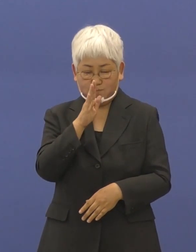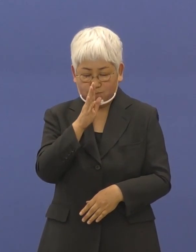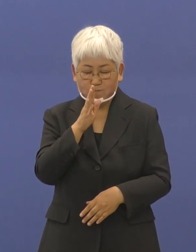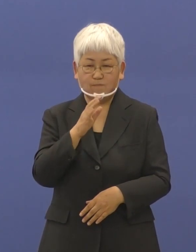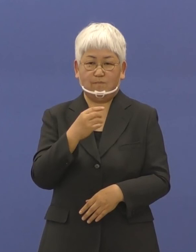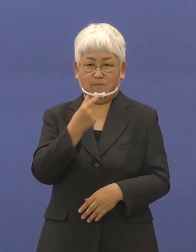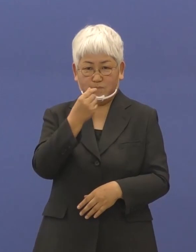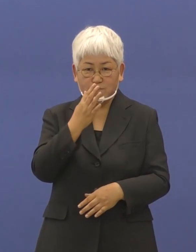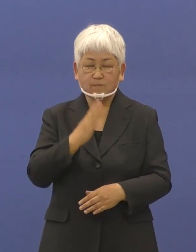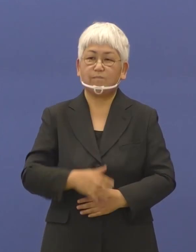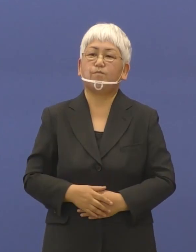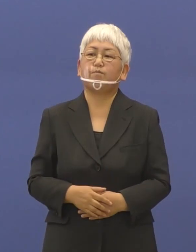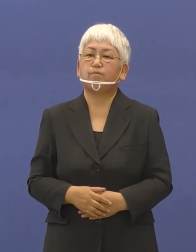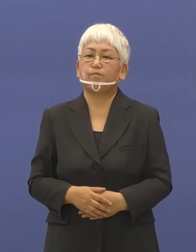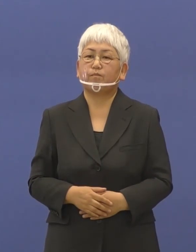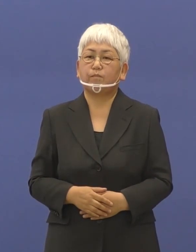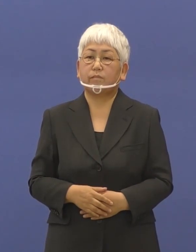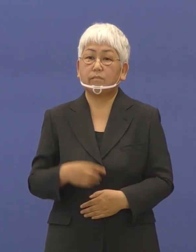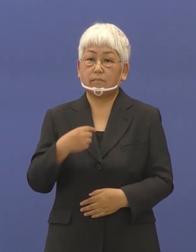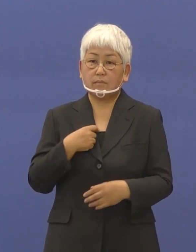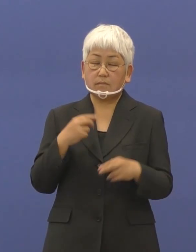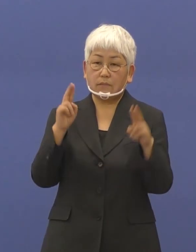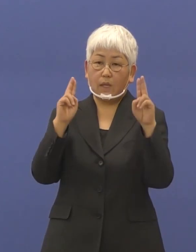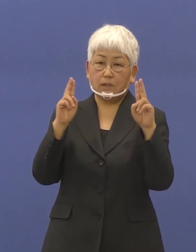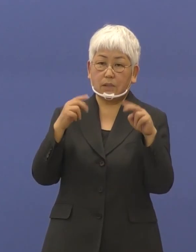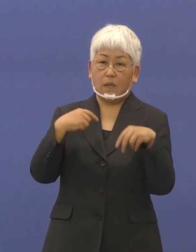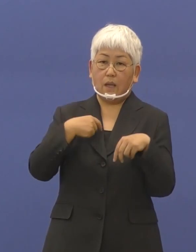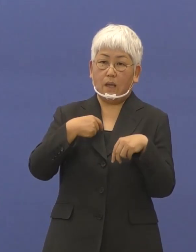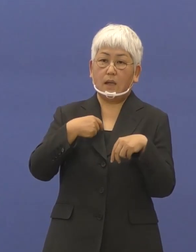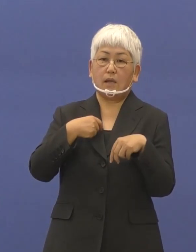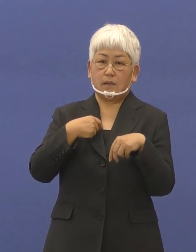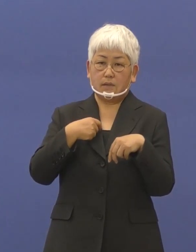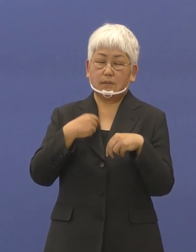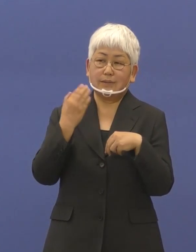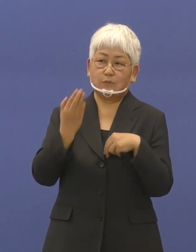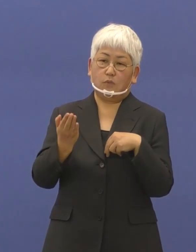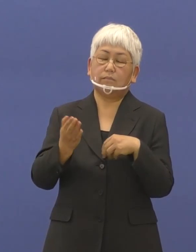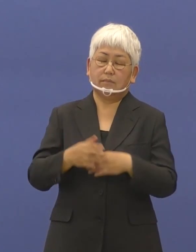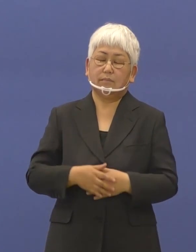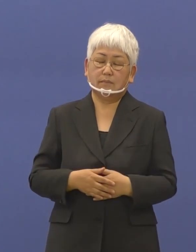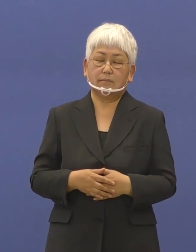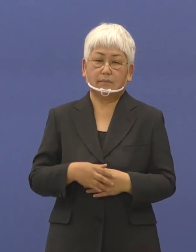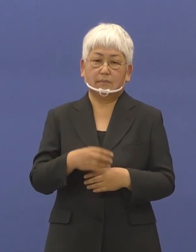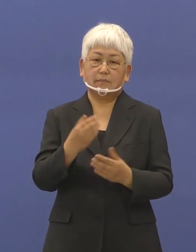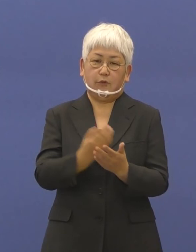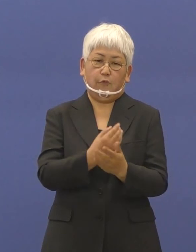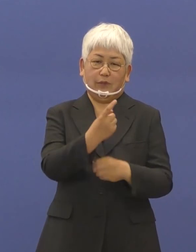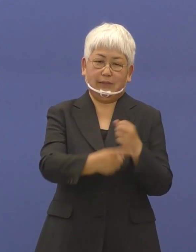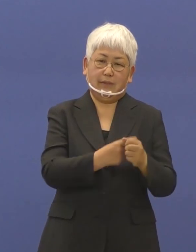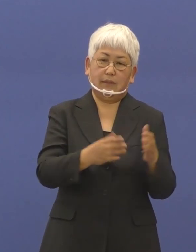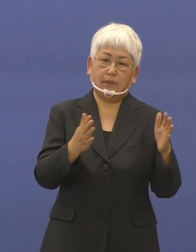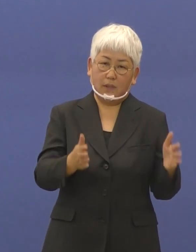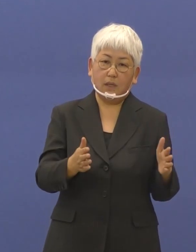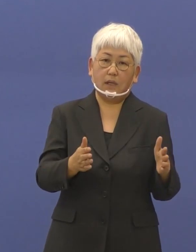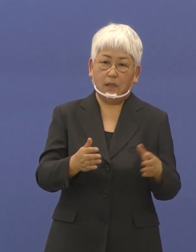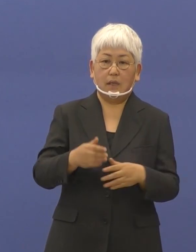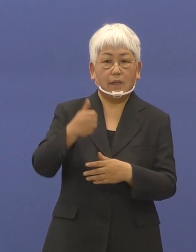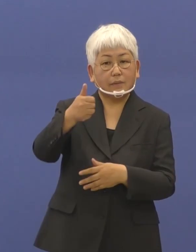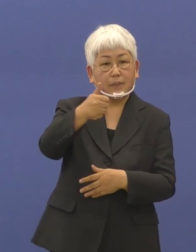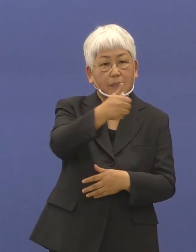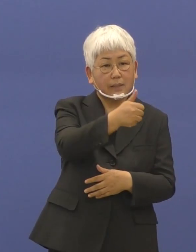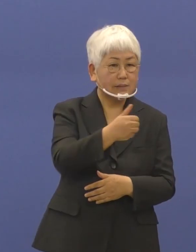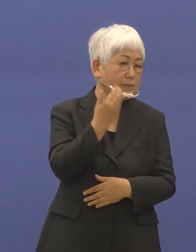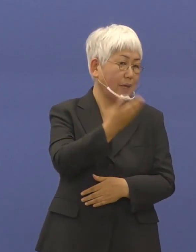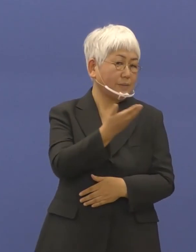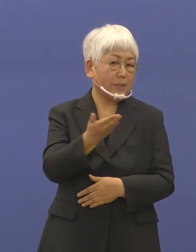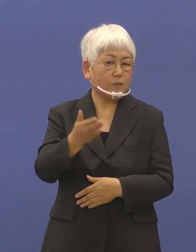思います。 あと、弊社で今回その任期1年に合わせて、首長の皆さんにアンケートを取らせていただ